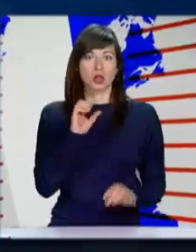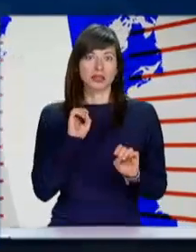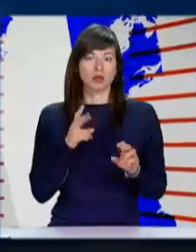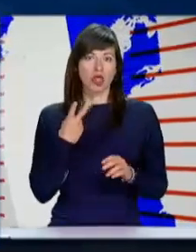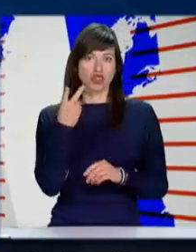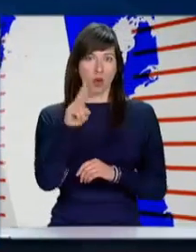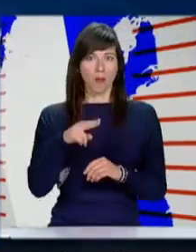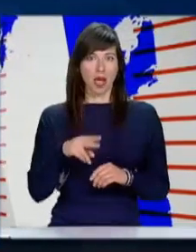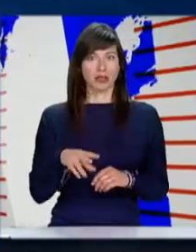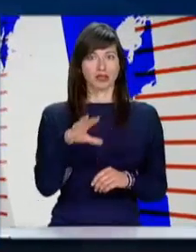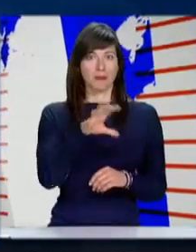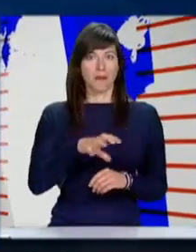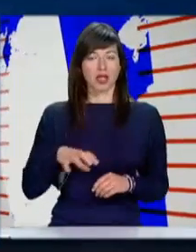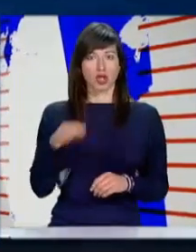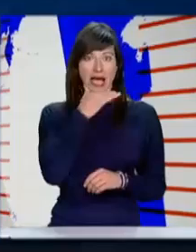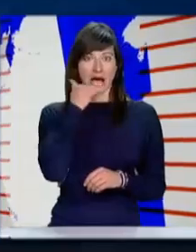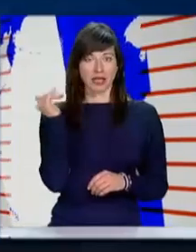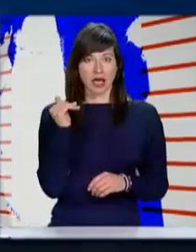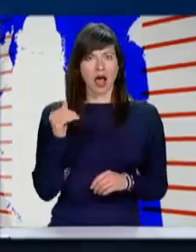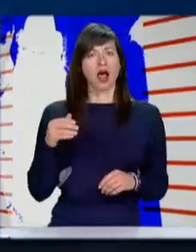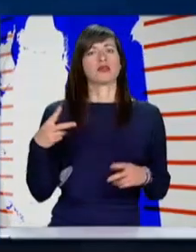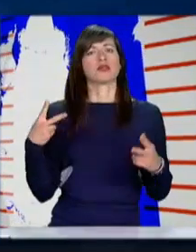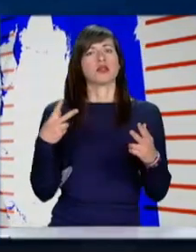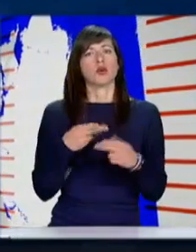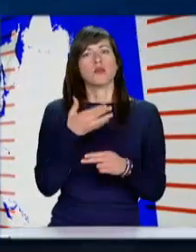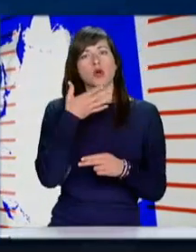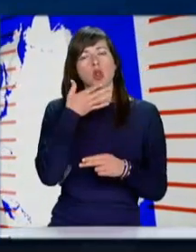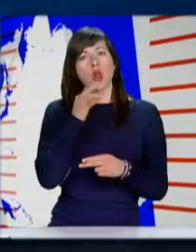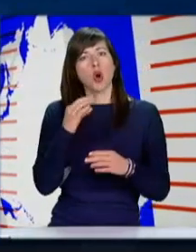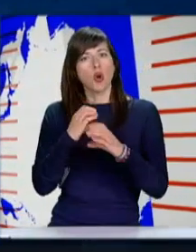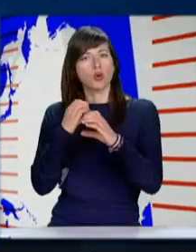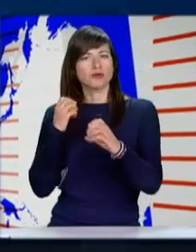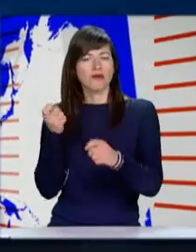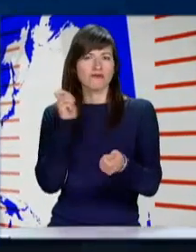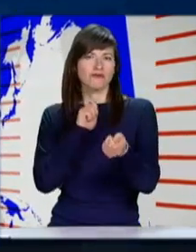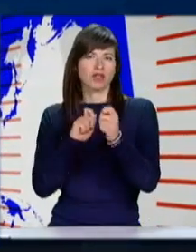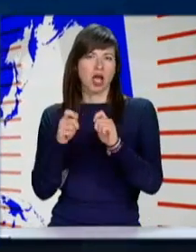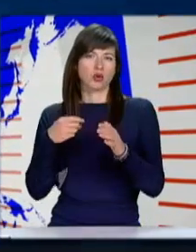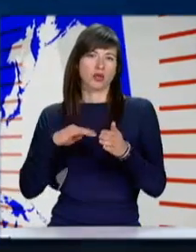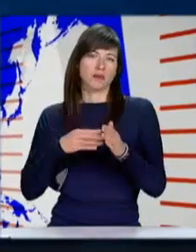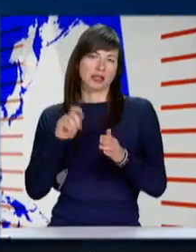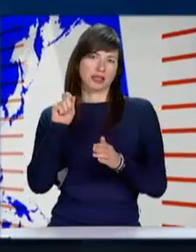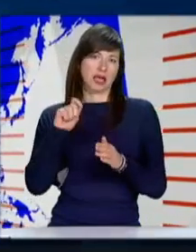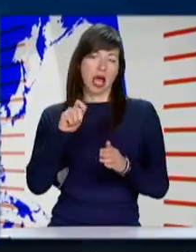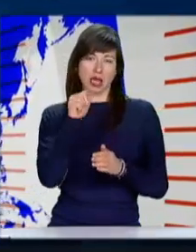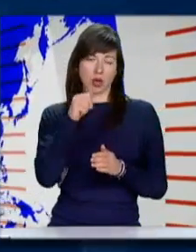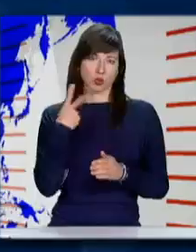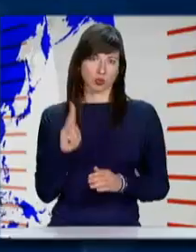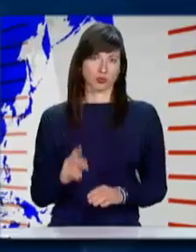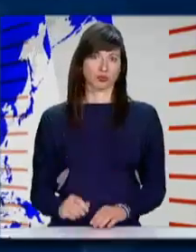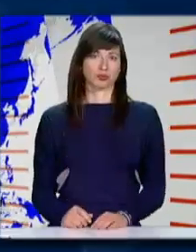για δύο ημέρες διάφορες περιοχές των χανίων η διακοπή θα πραγματοποιηθεί λόγω της εκτέλεσης των αναγκαίων εργασιών στον κεντρικό αγωγό του